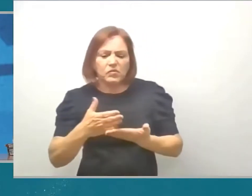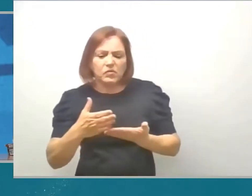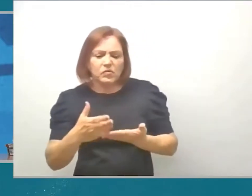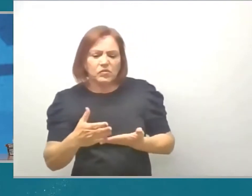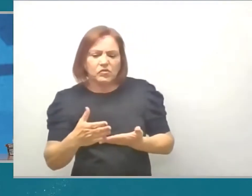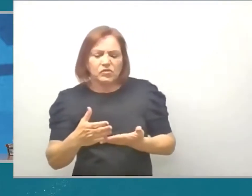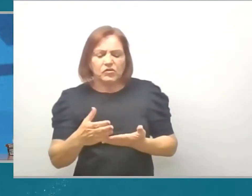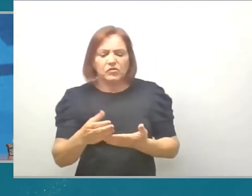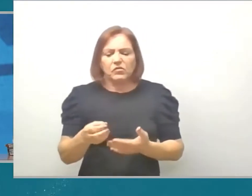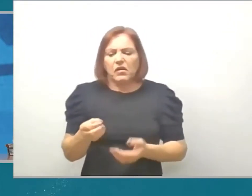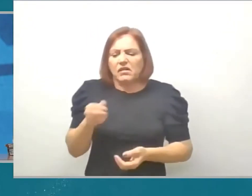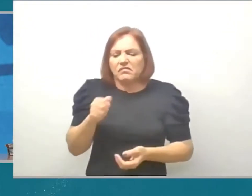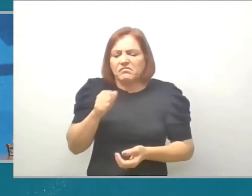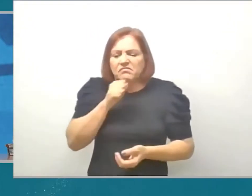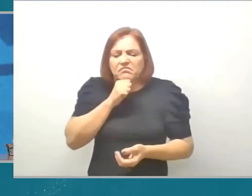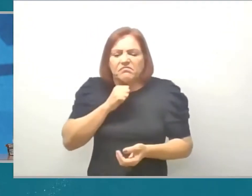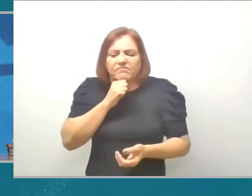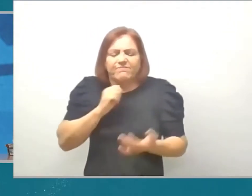nova aliança,